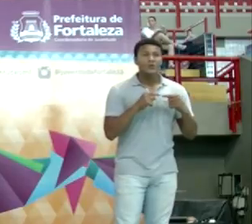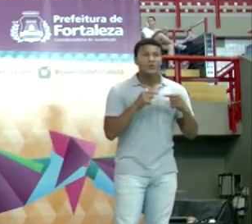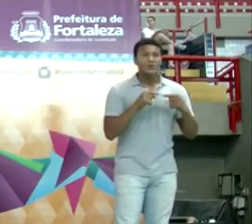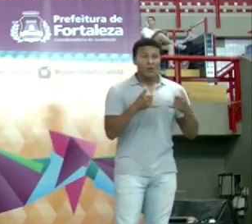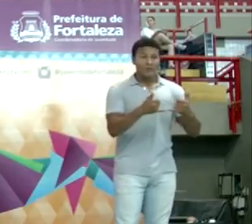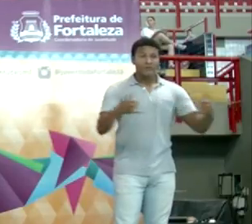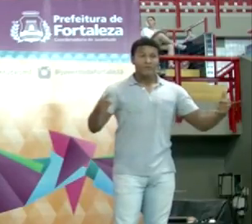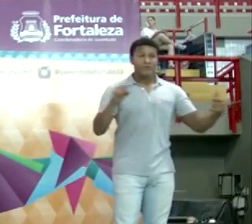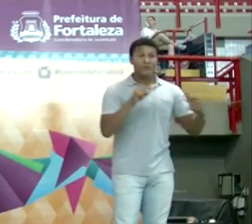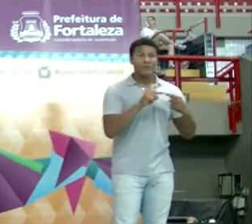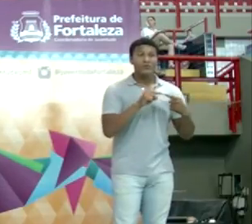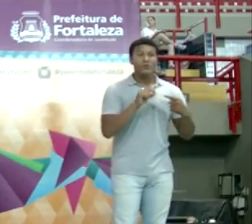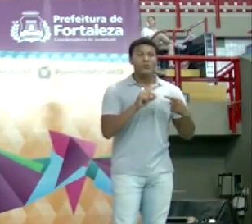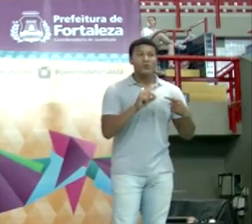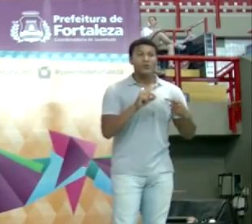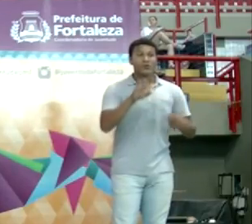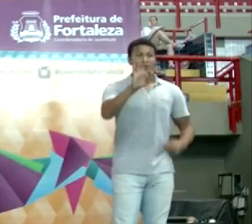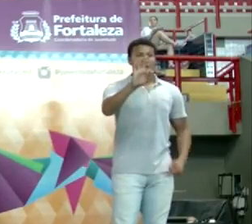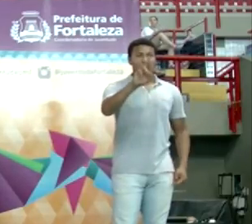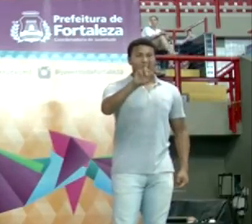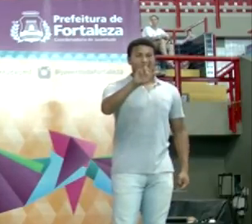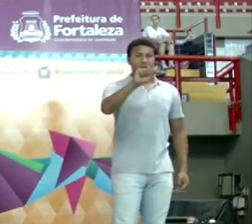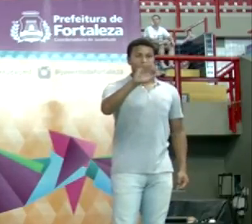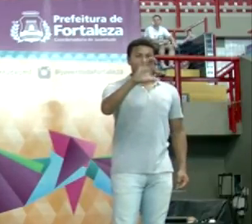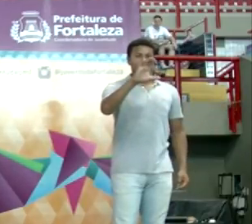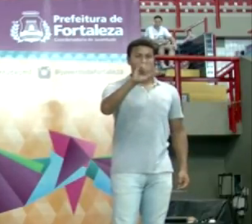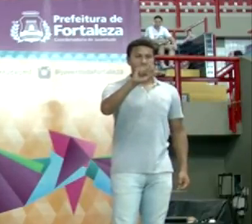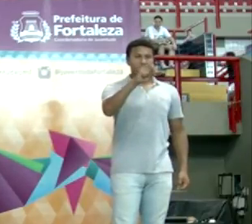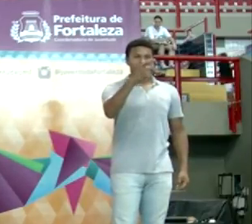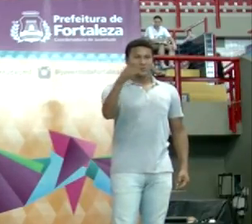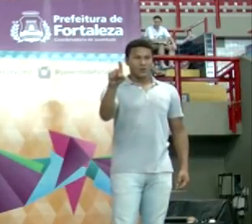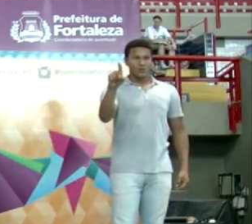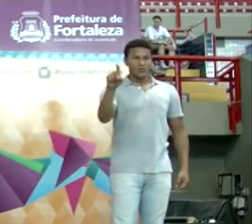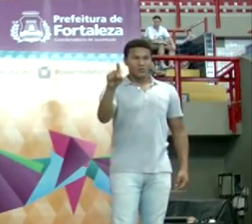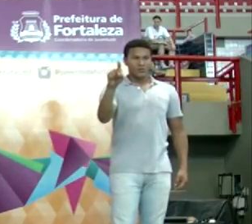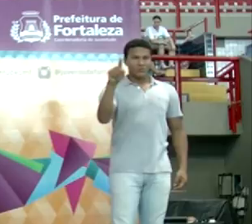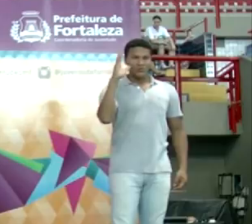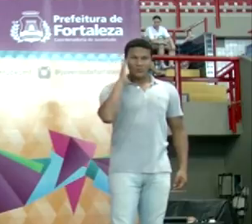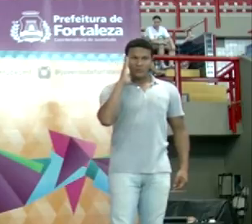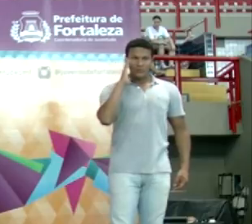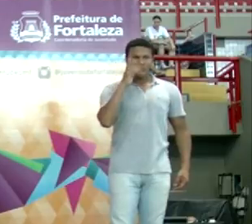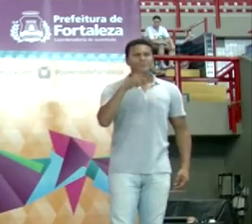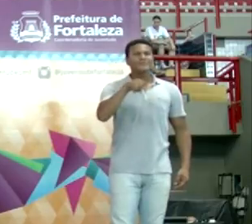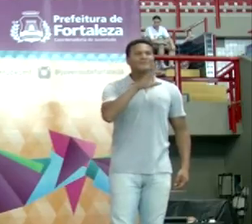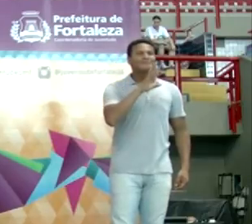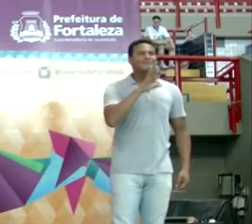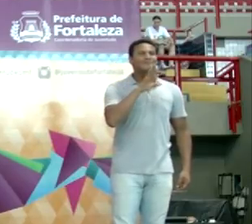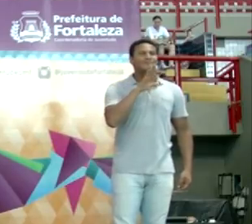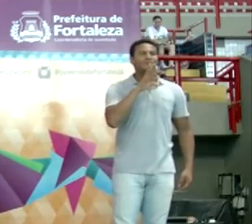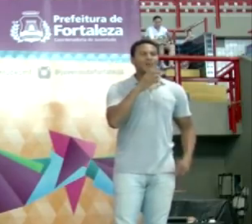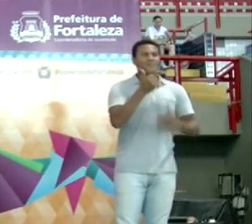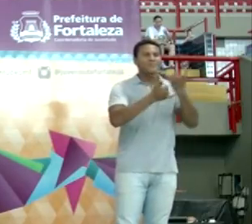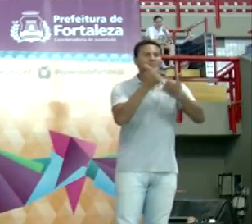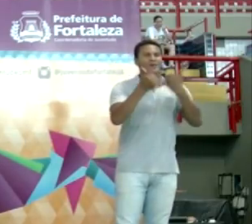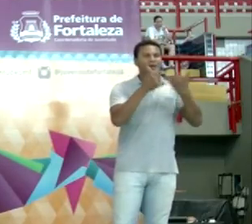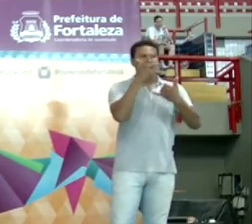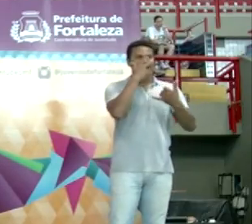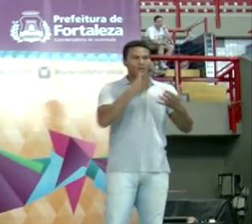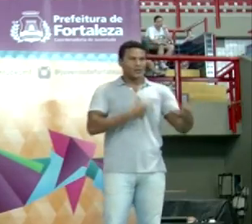mundo conhece. No lugar de estar explicando um carro preso a outro fio, não. Todo mundo conhece uma brincadeira chamada cabo de